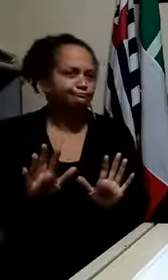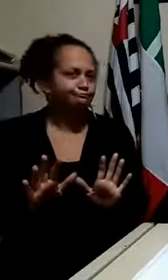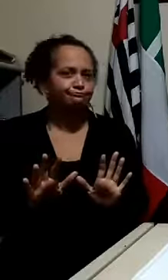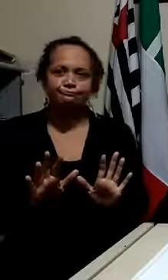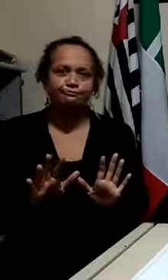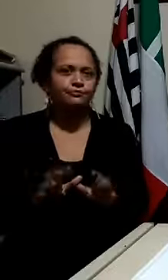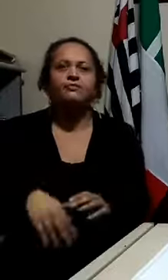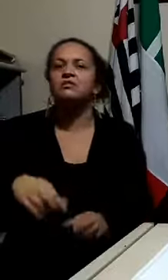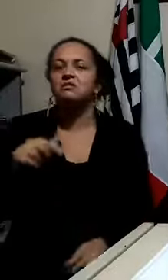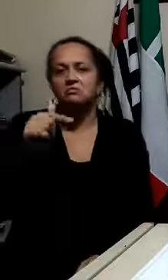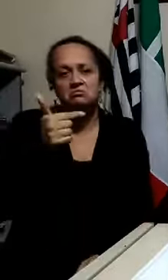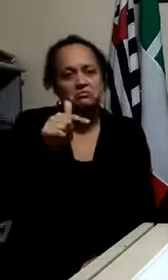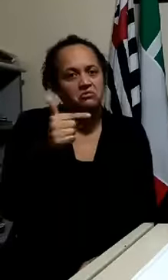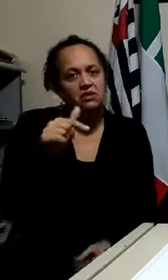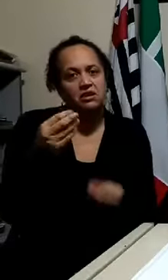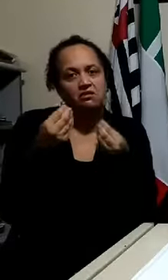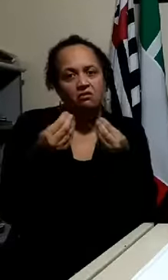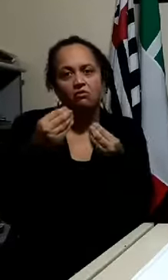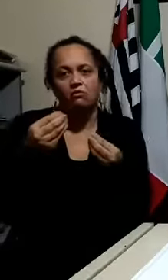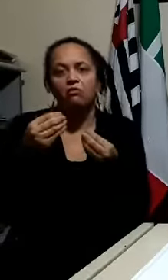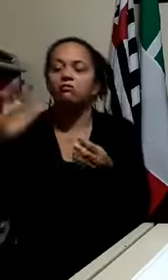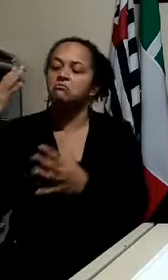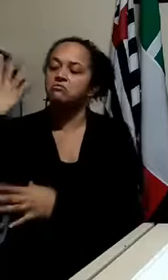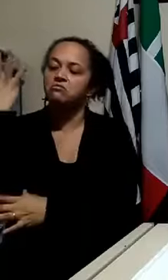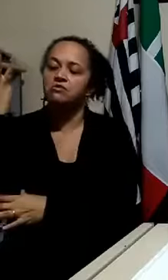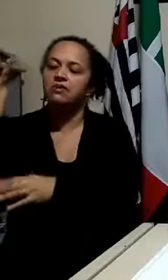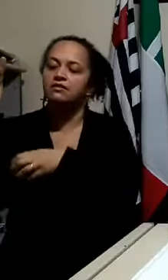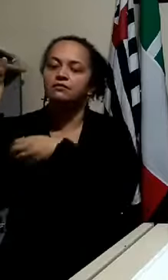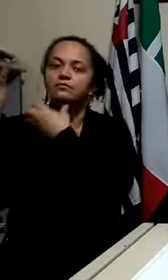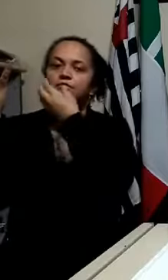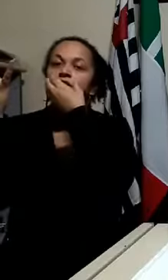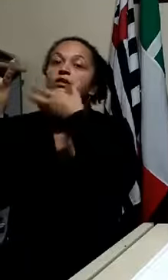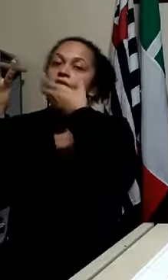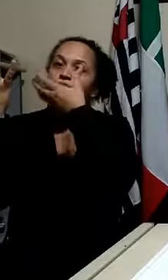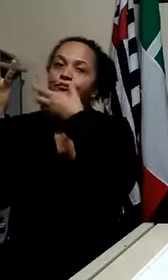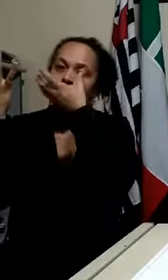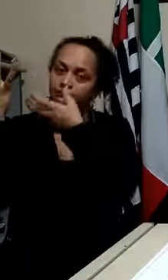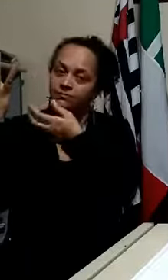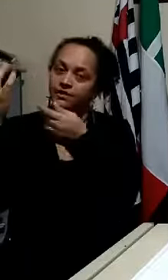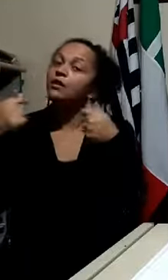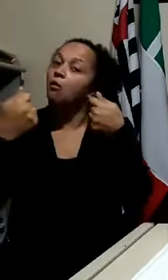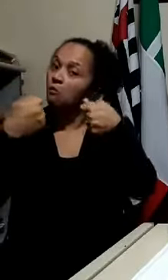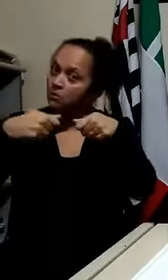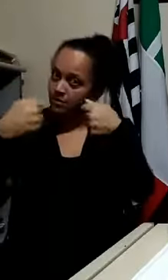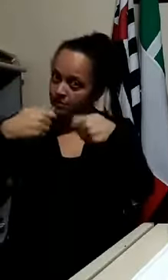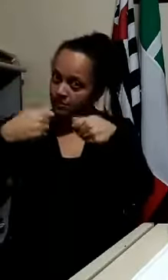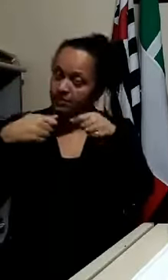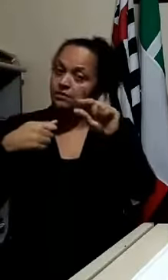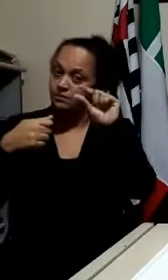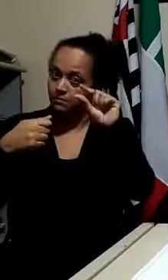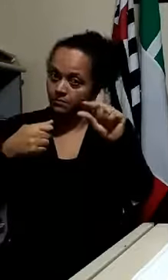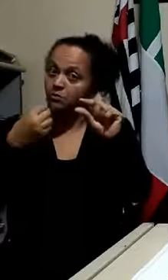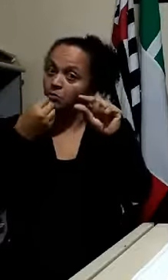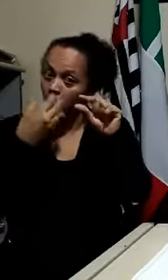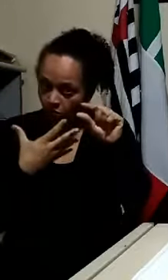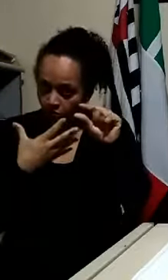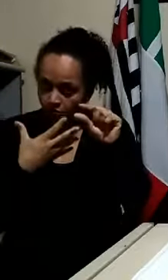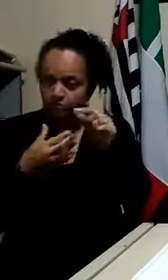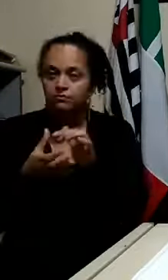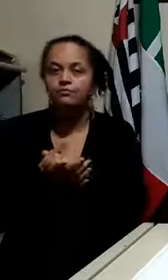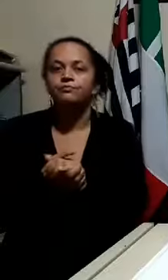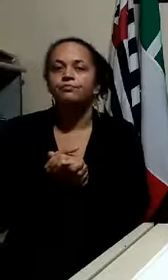produzir fruto, ela não vai produzir mudança. Então não basta ter uma semente boa. O